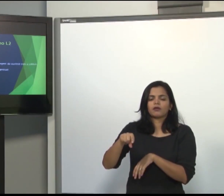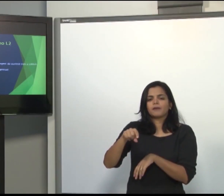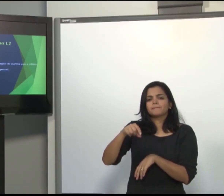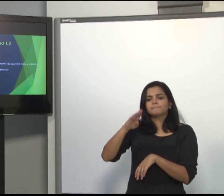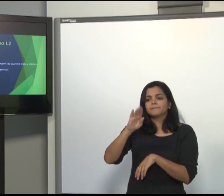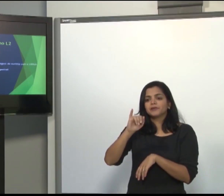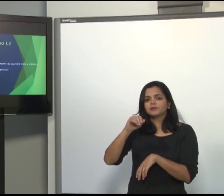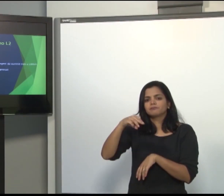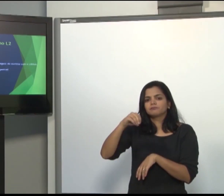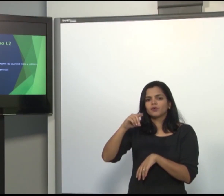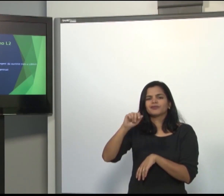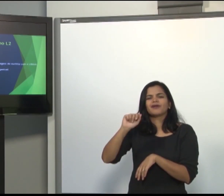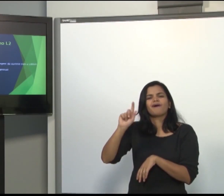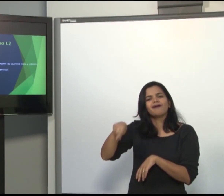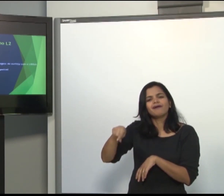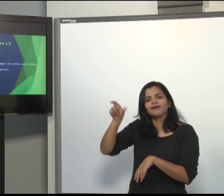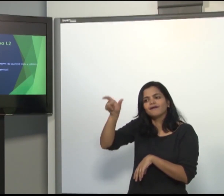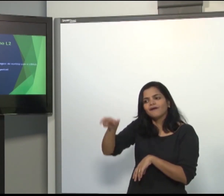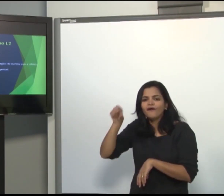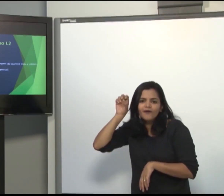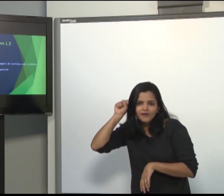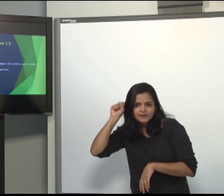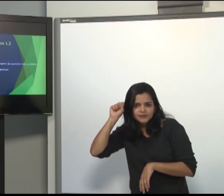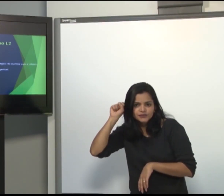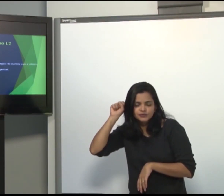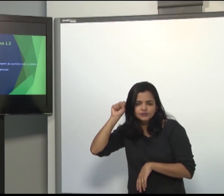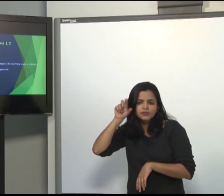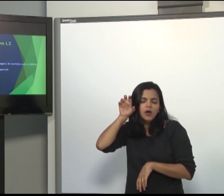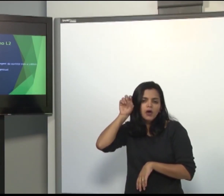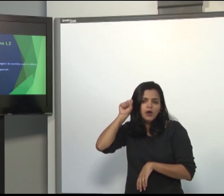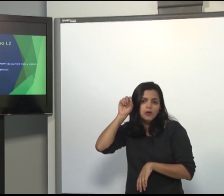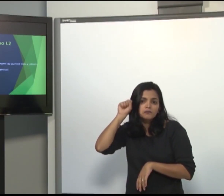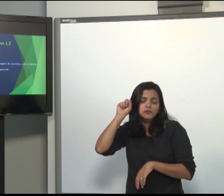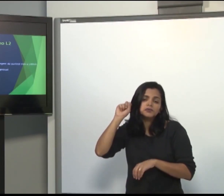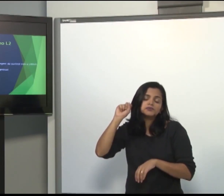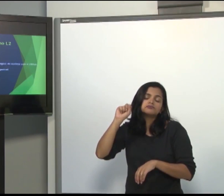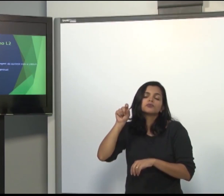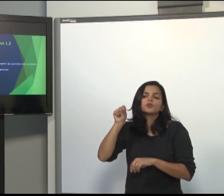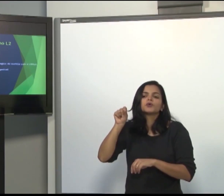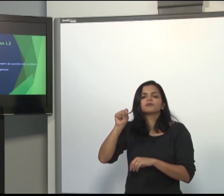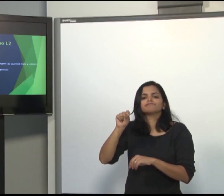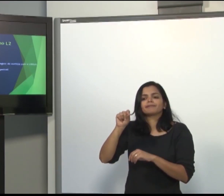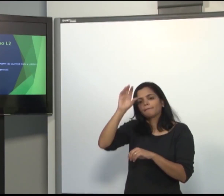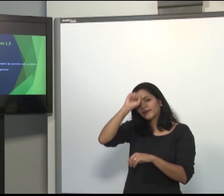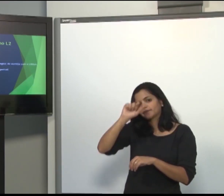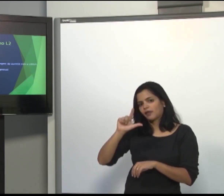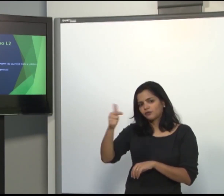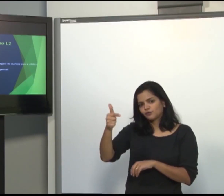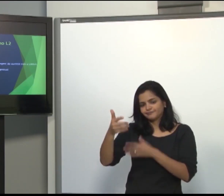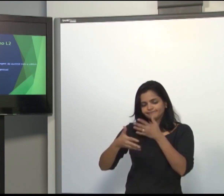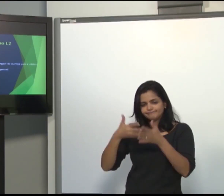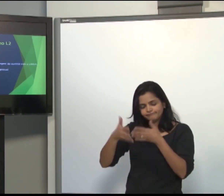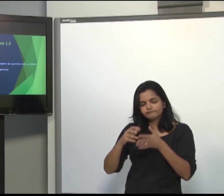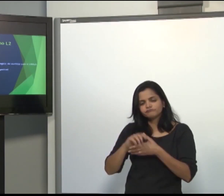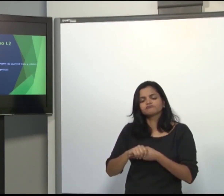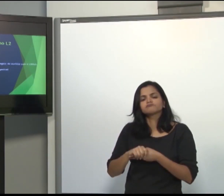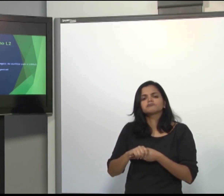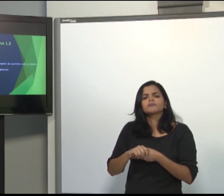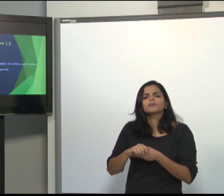aqui para o processo de ensino, utiliza-se unimodal, com foco no ouvinte, que vai aprender